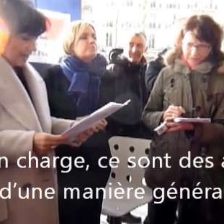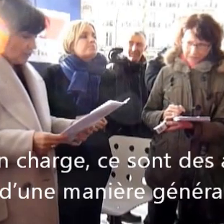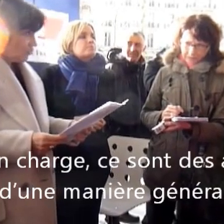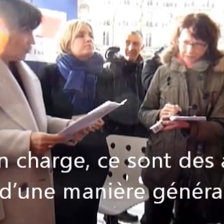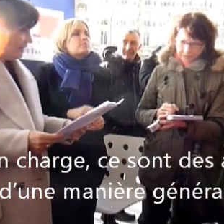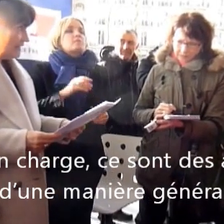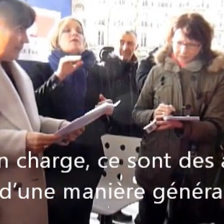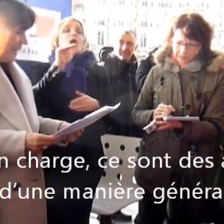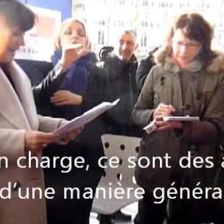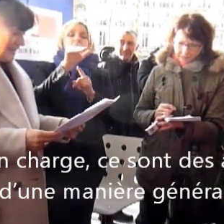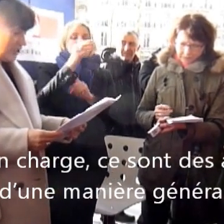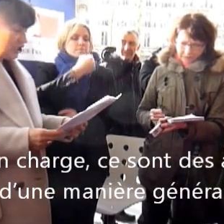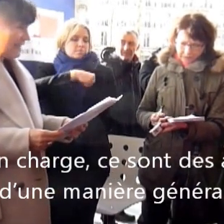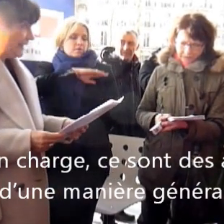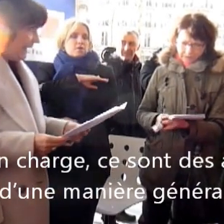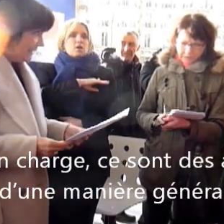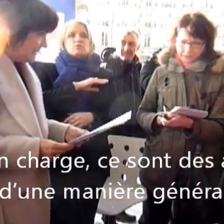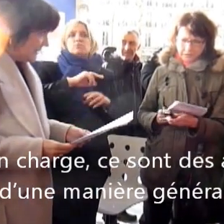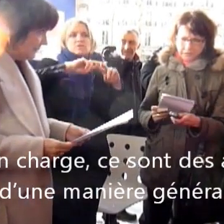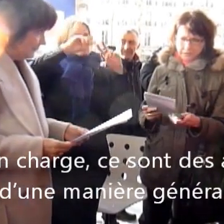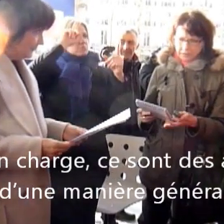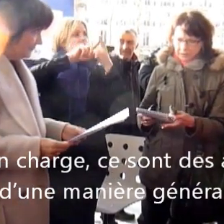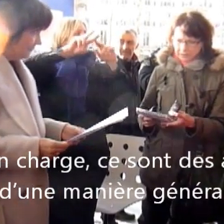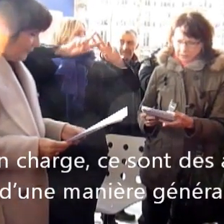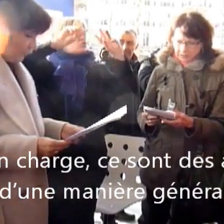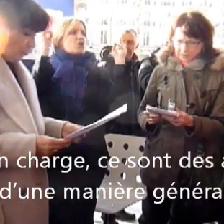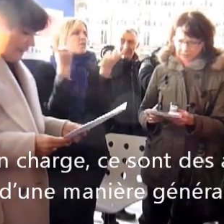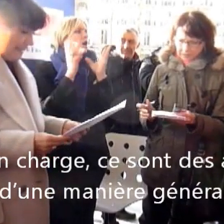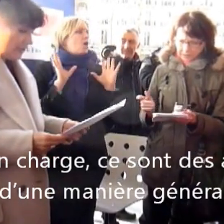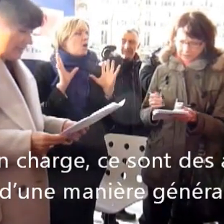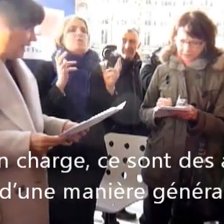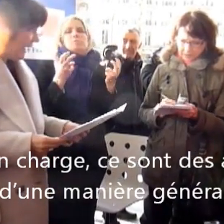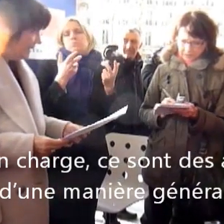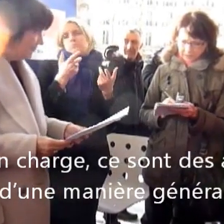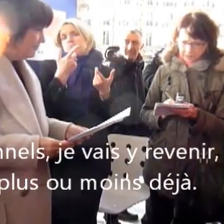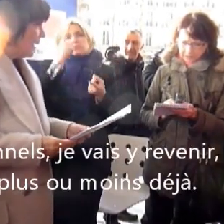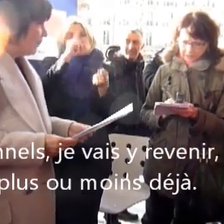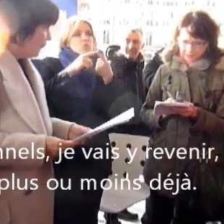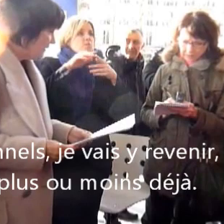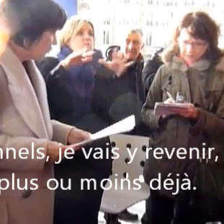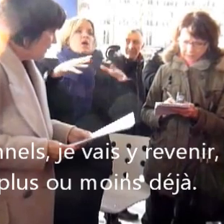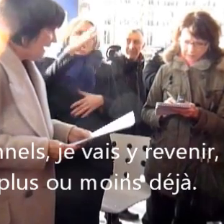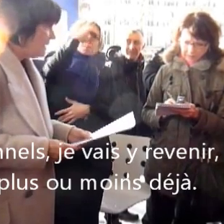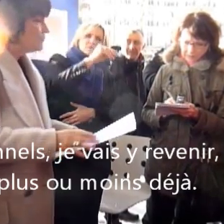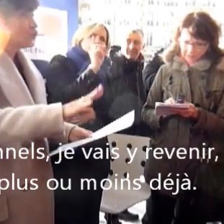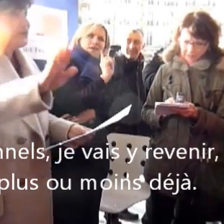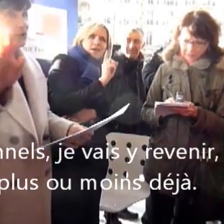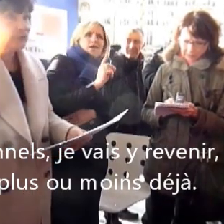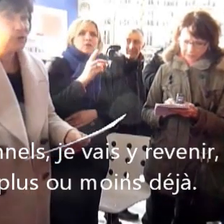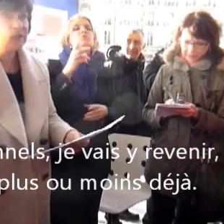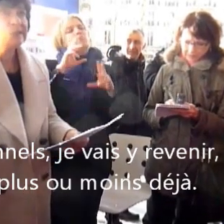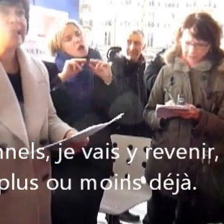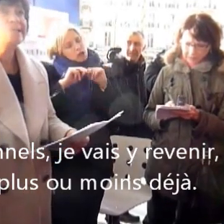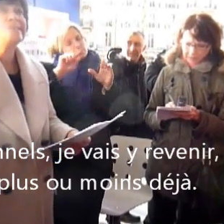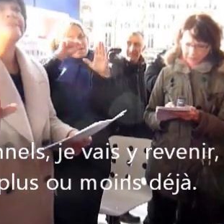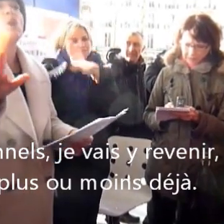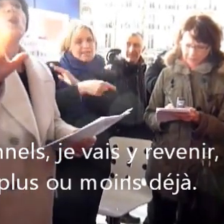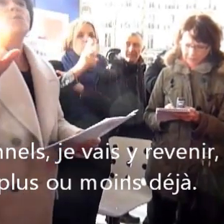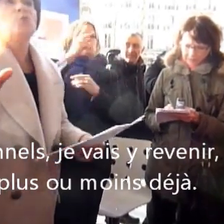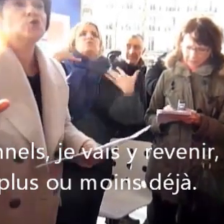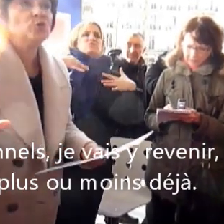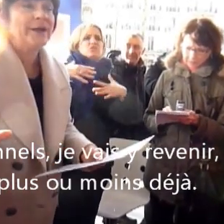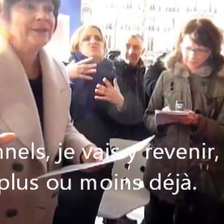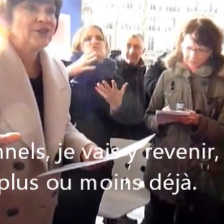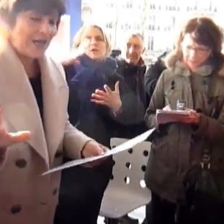pris en charge, ce sont des appels généralistes, d'une manière générale, pas professionnels, je vais y revenir, ça